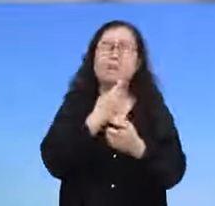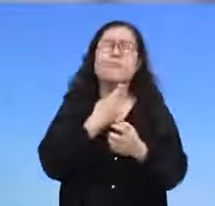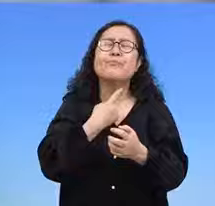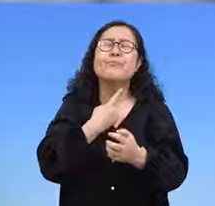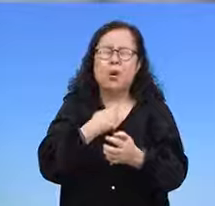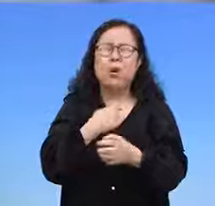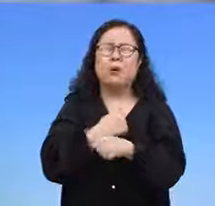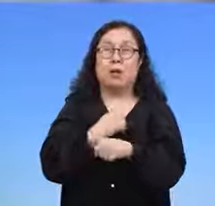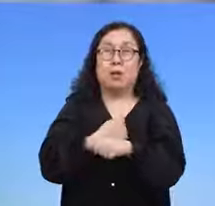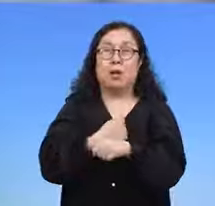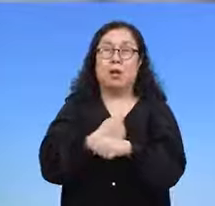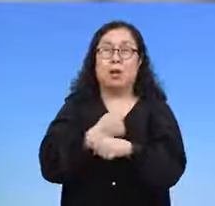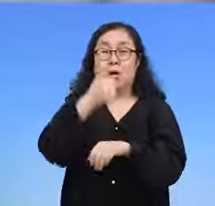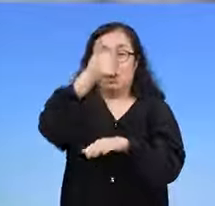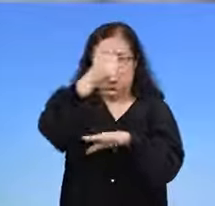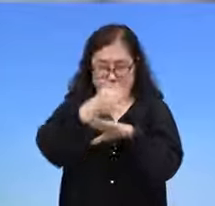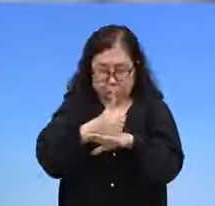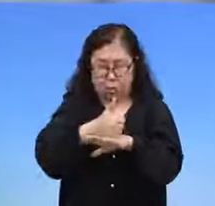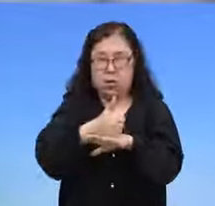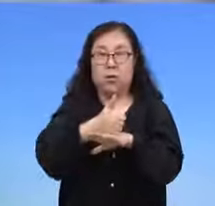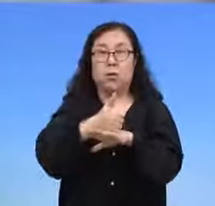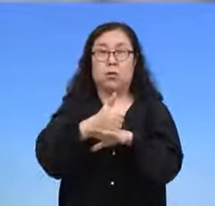그리고 나서 기어이,